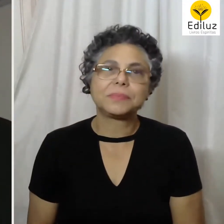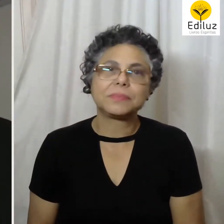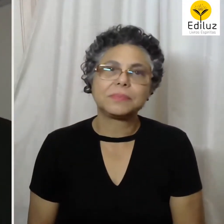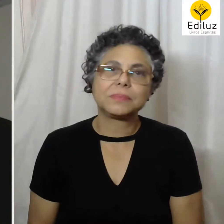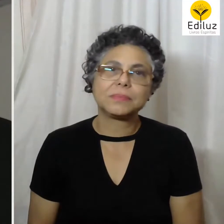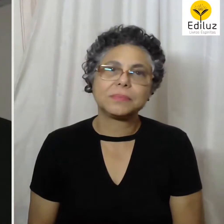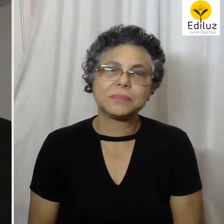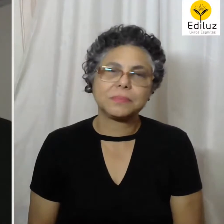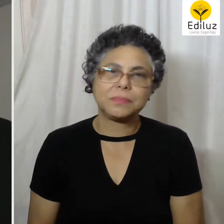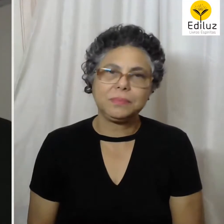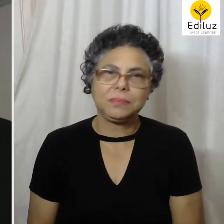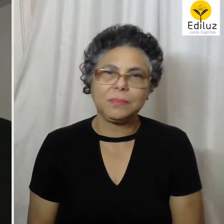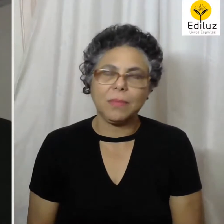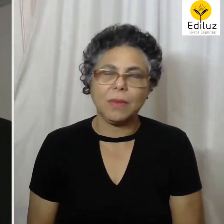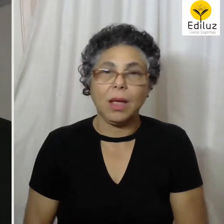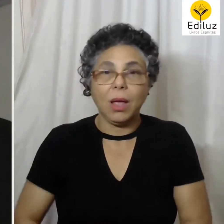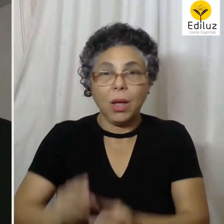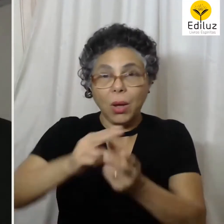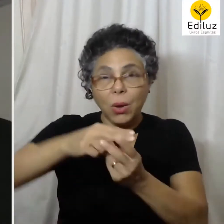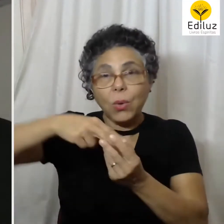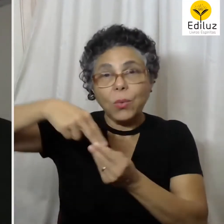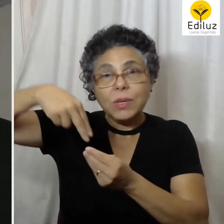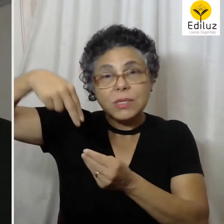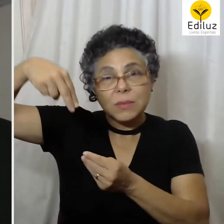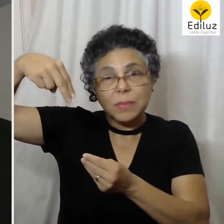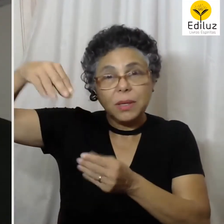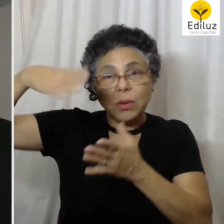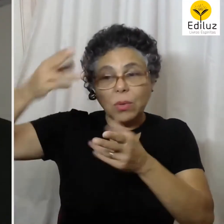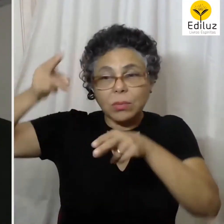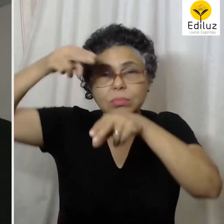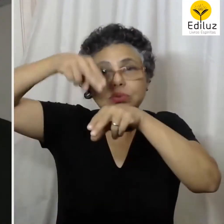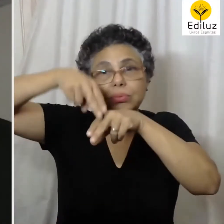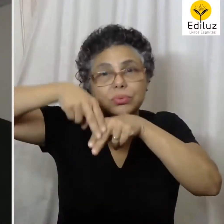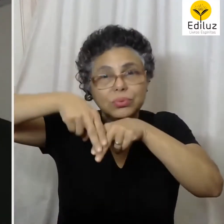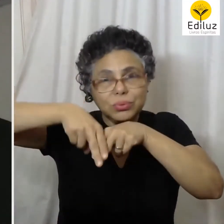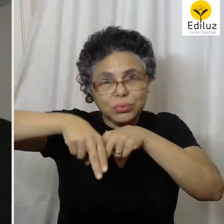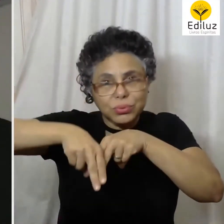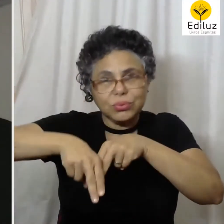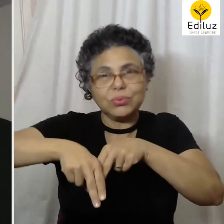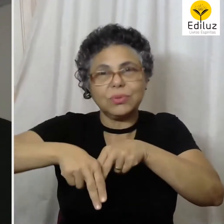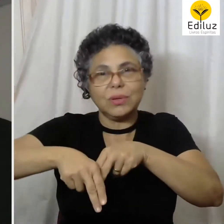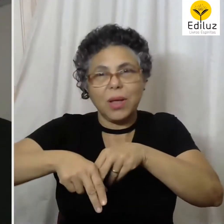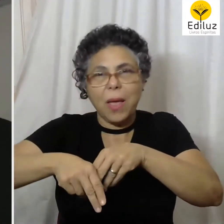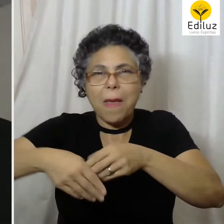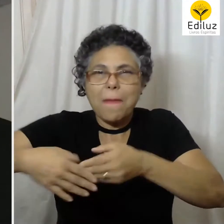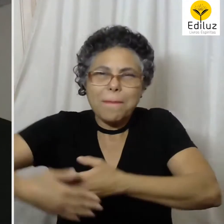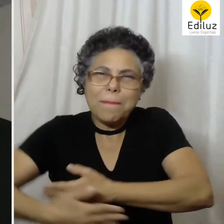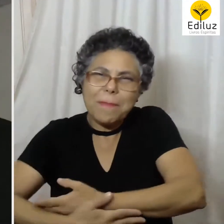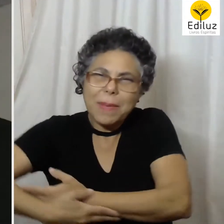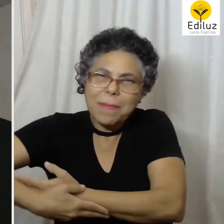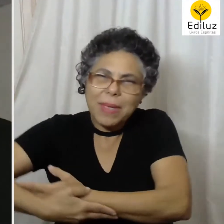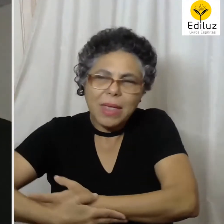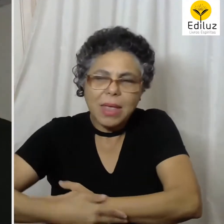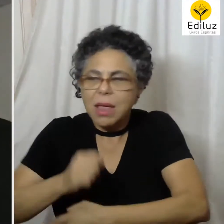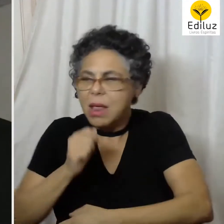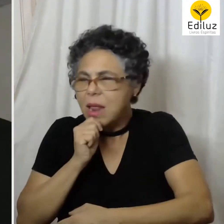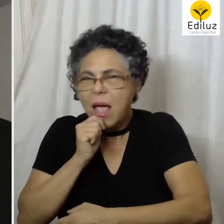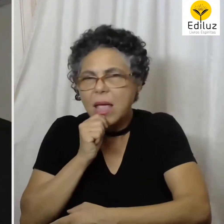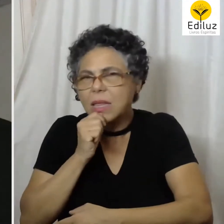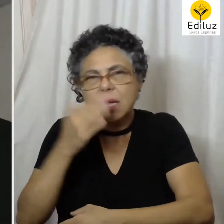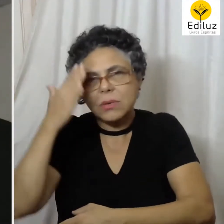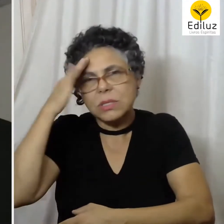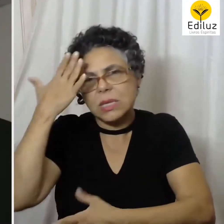O espírito, quando encarna, ele passa a fase de bebê, onde ele não tem autonomia, ele vive